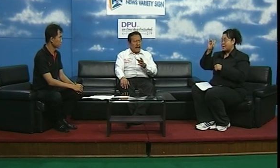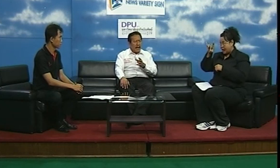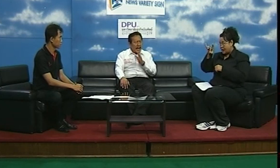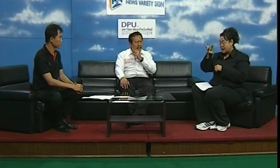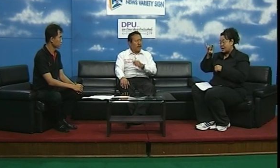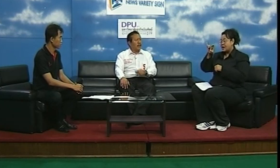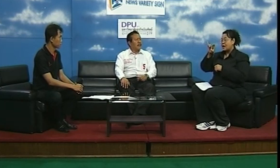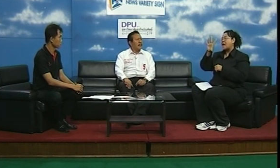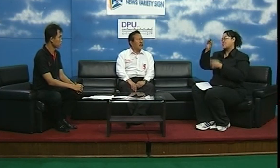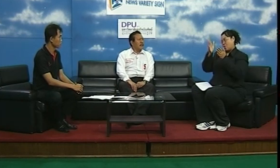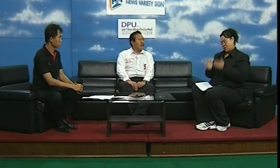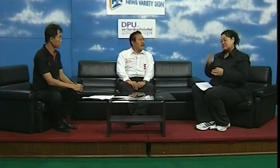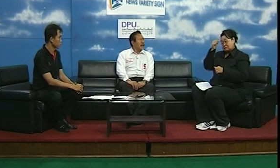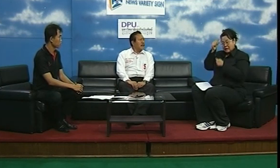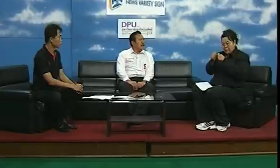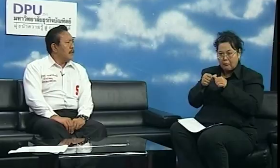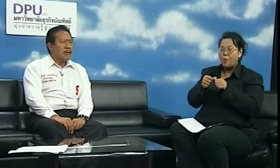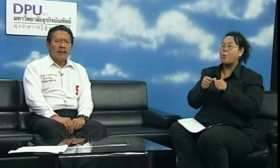50 คน